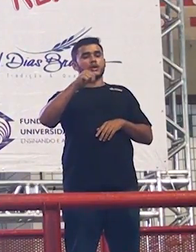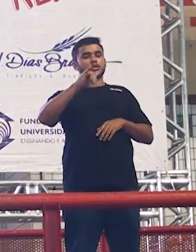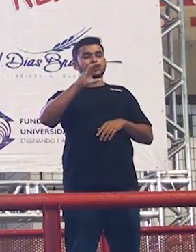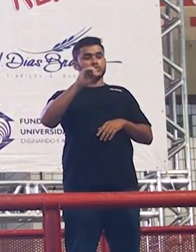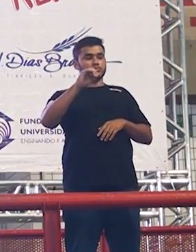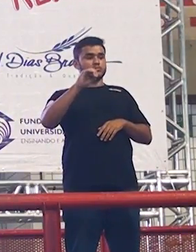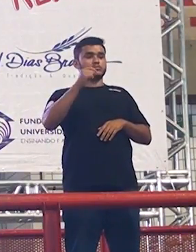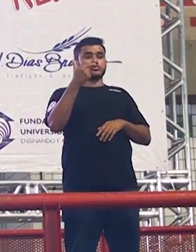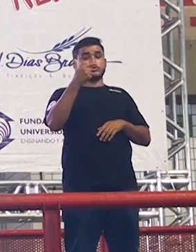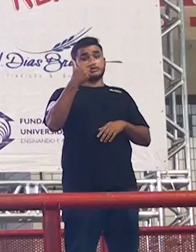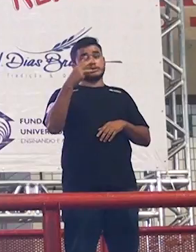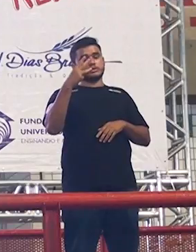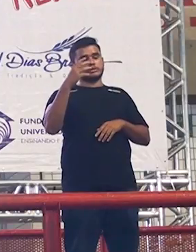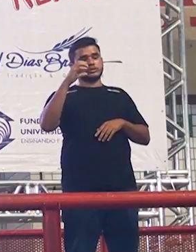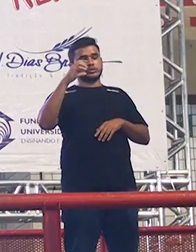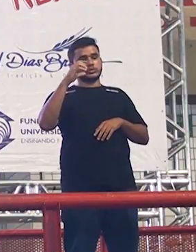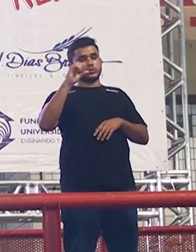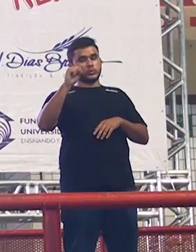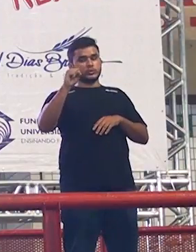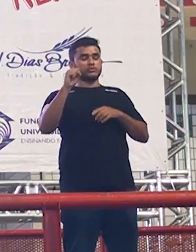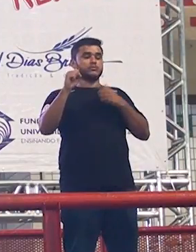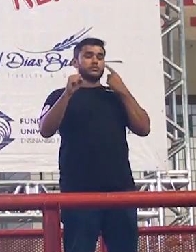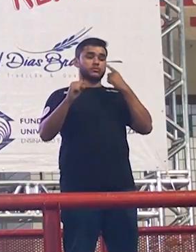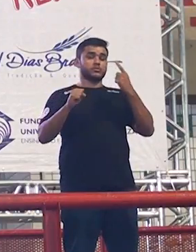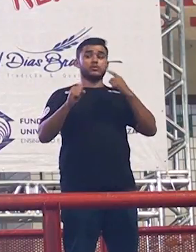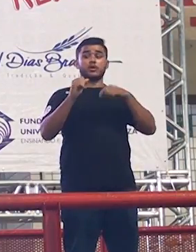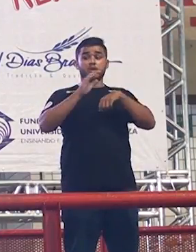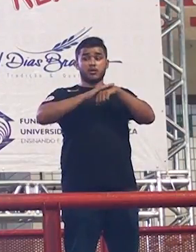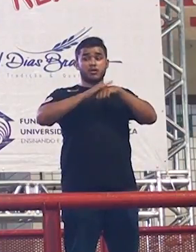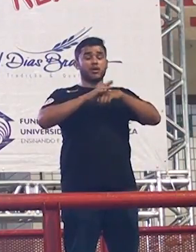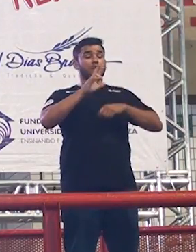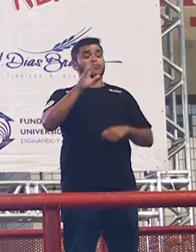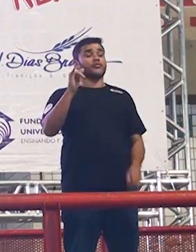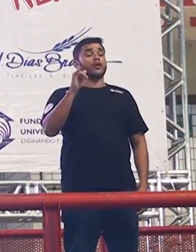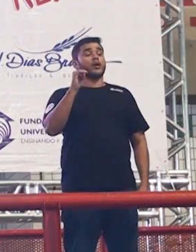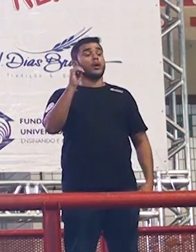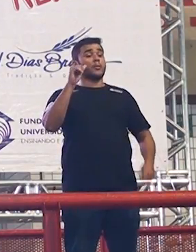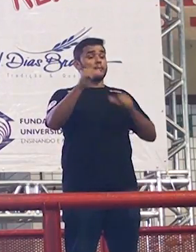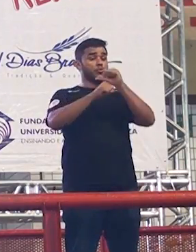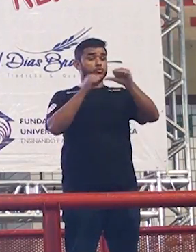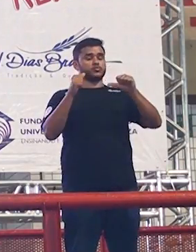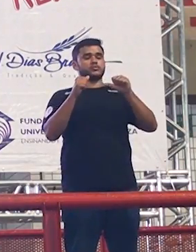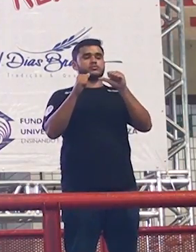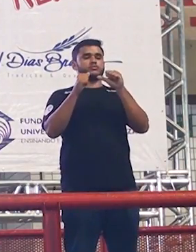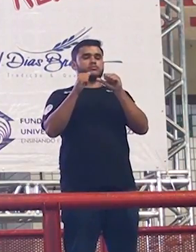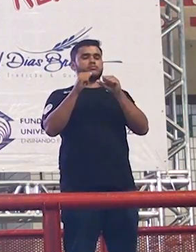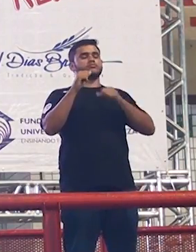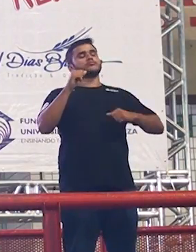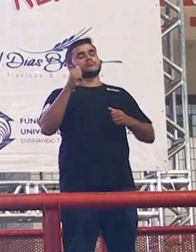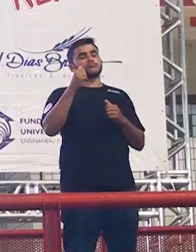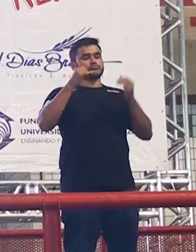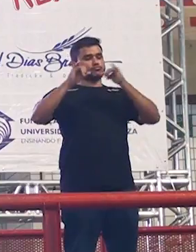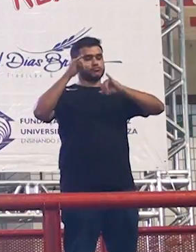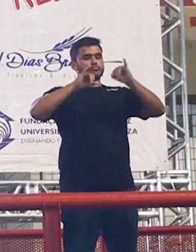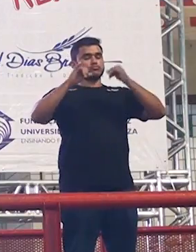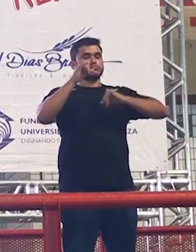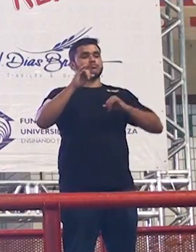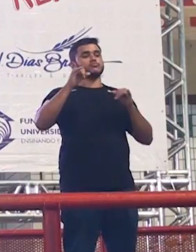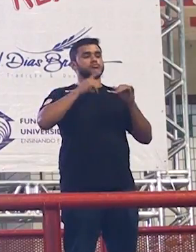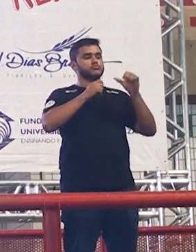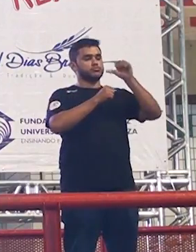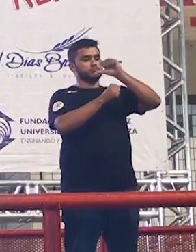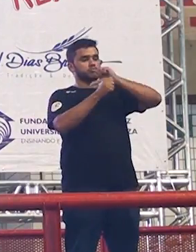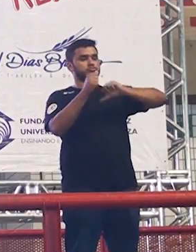faz? Ele pega urânio 238 e transforma em urânio 235. É um processo conhecido